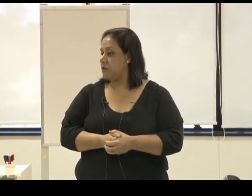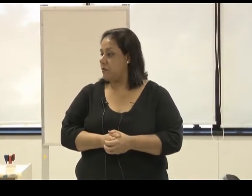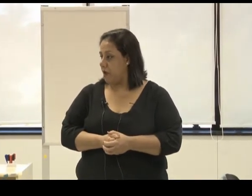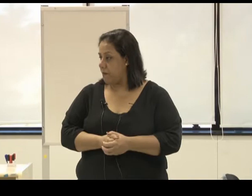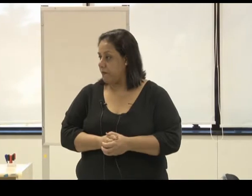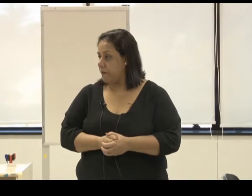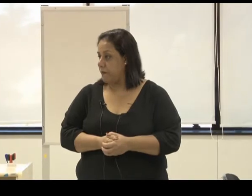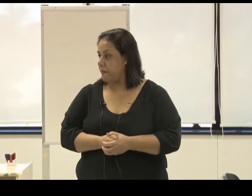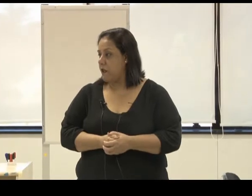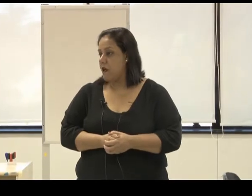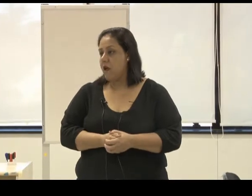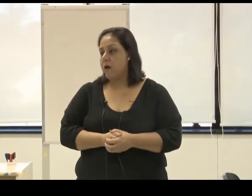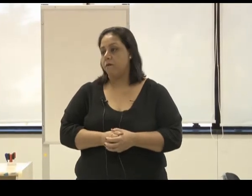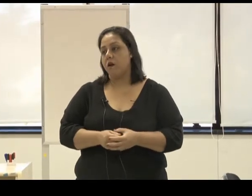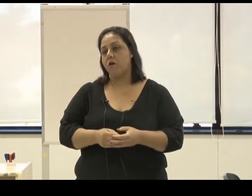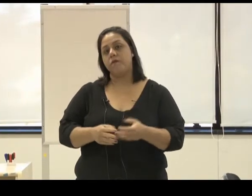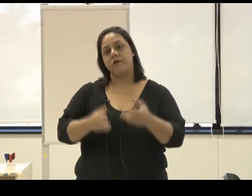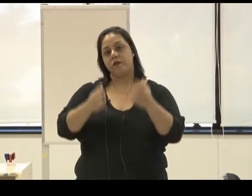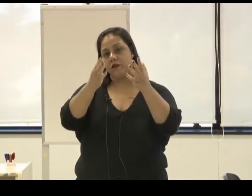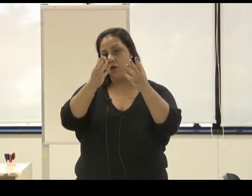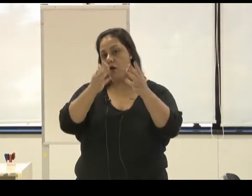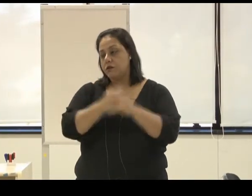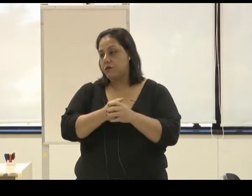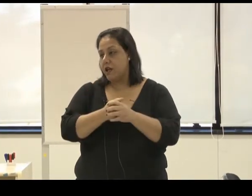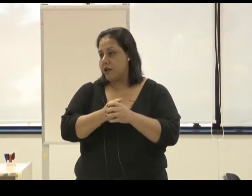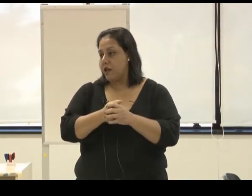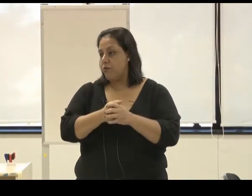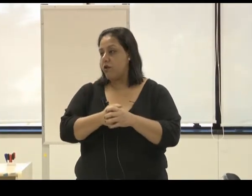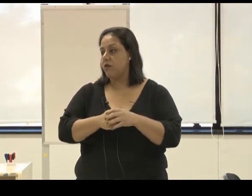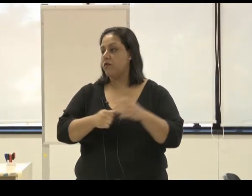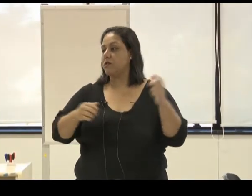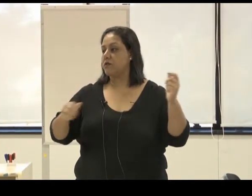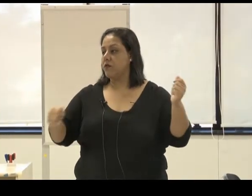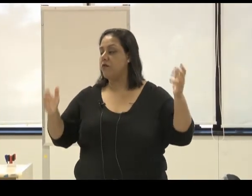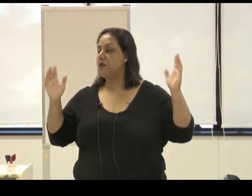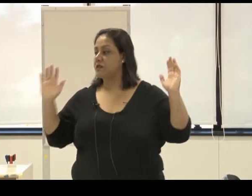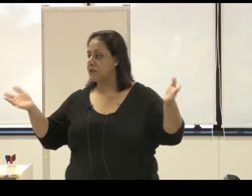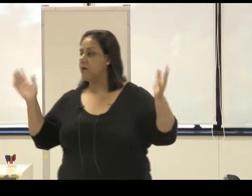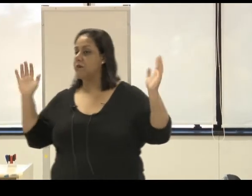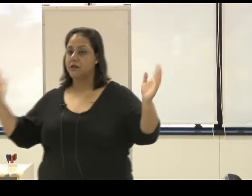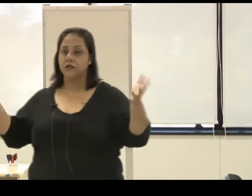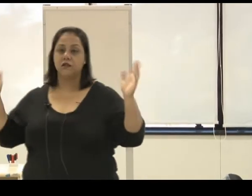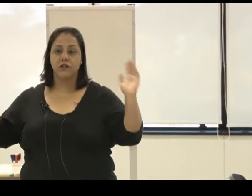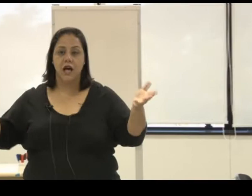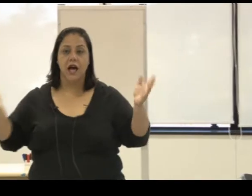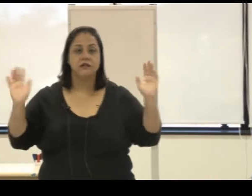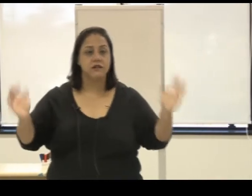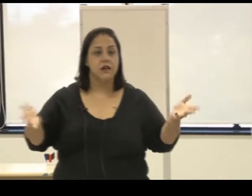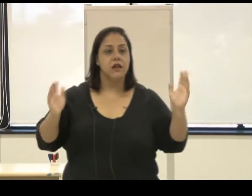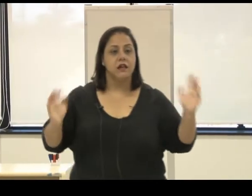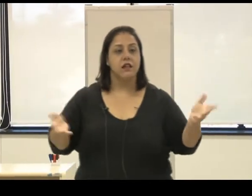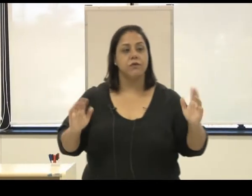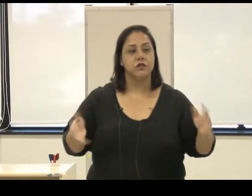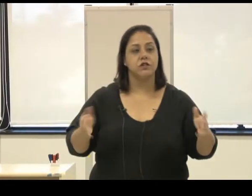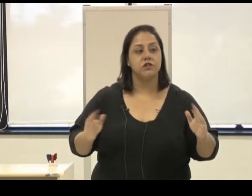também. Então, vai ser ótimo estar aqui, porque vocês vão fazer determinadas atividades e depois a gente